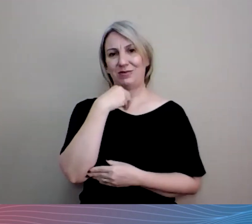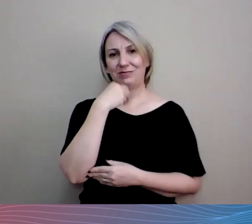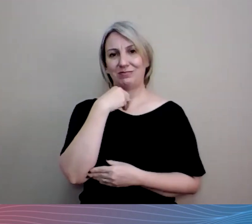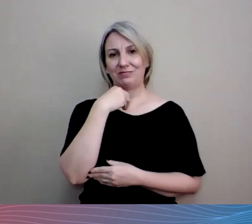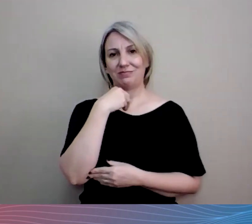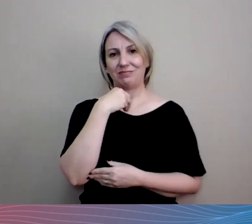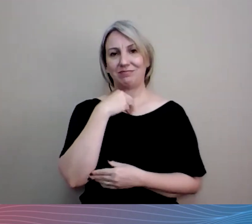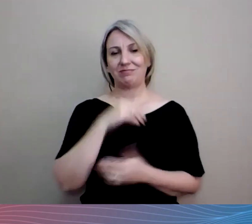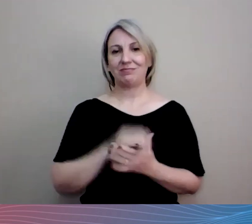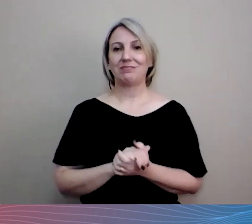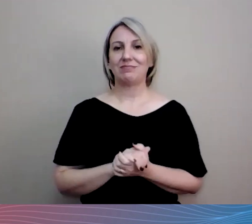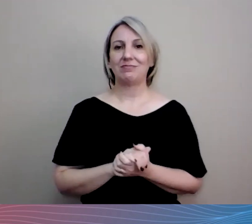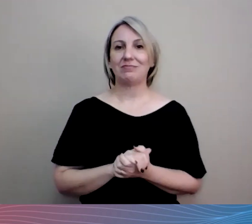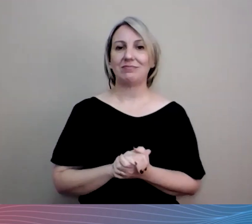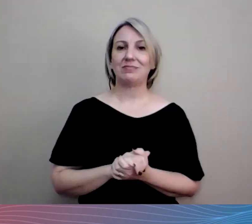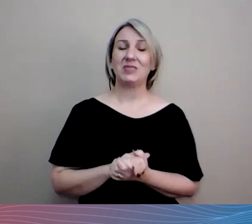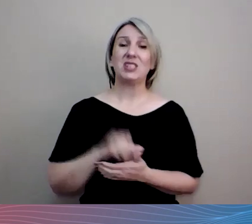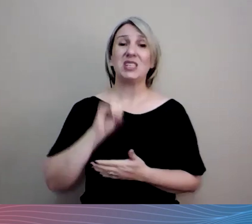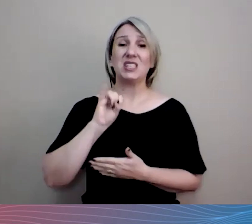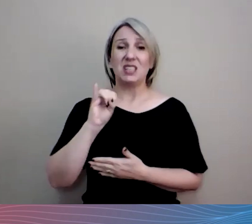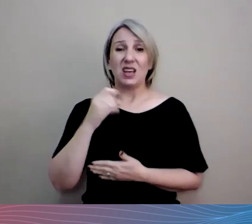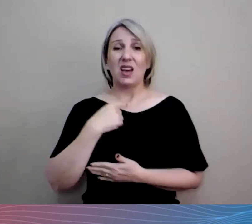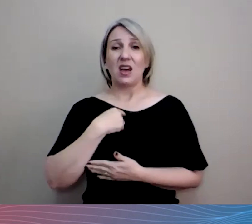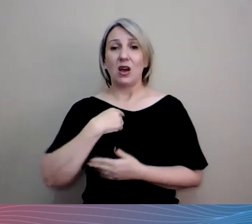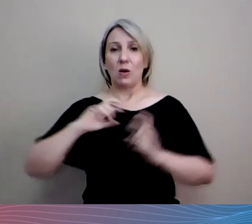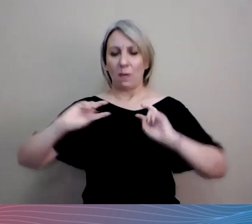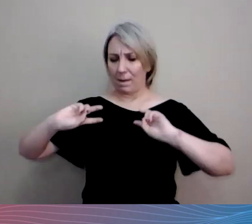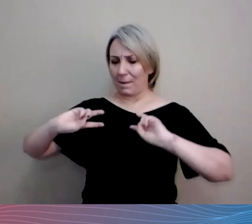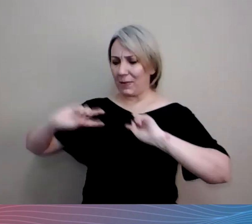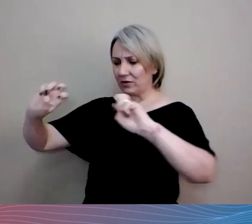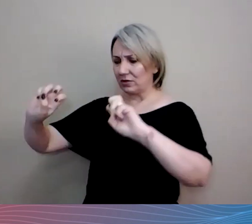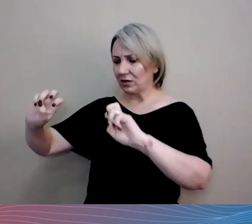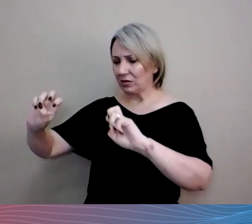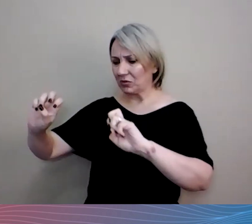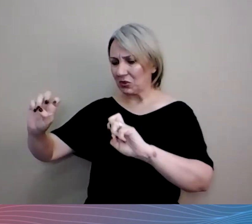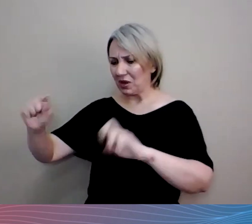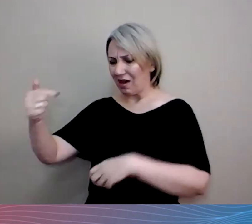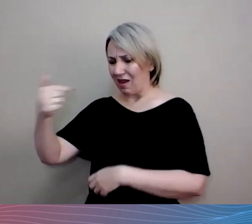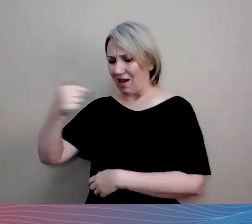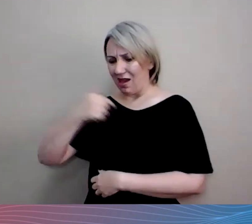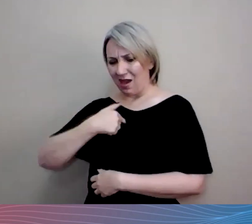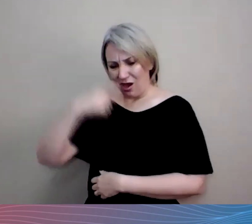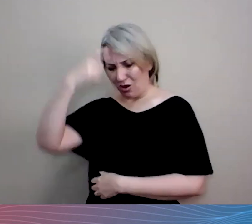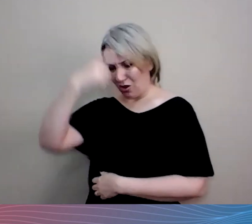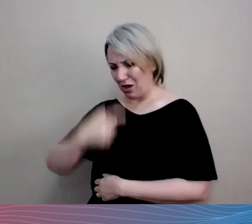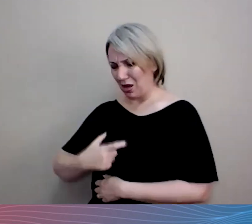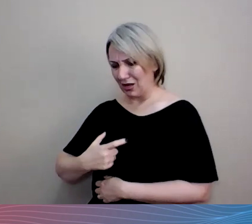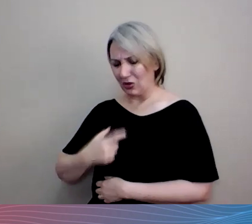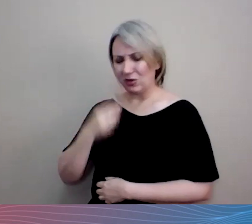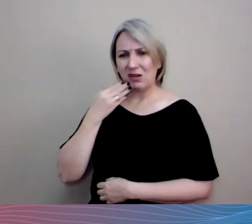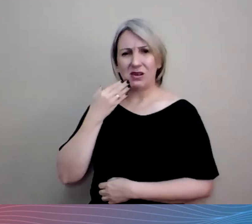que reconhecem que são pobres em espírito. Se você se acha muito, que é muito